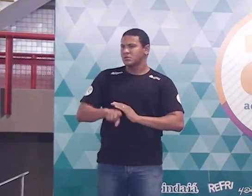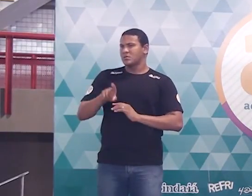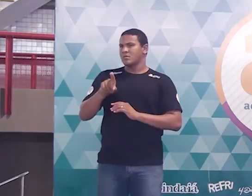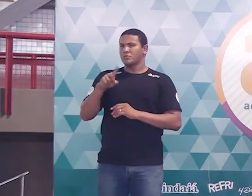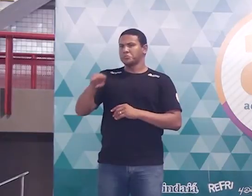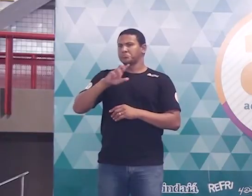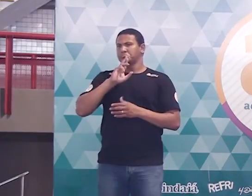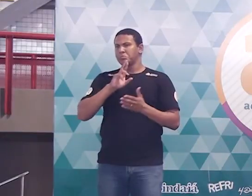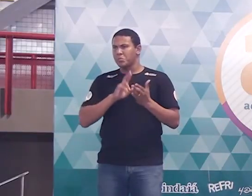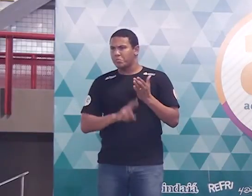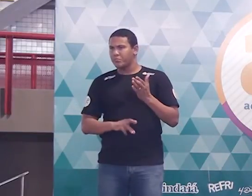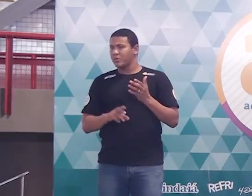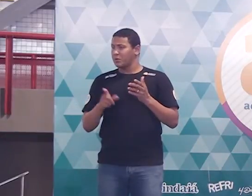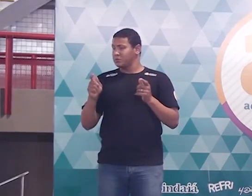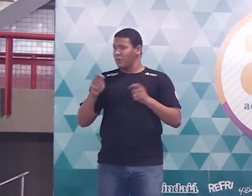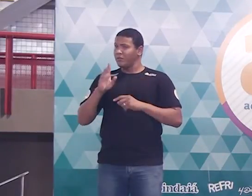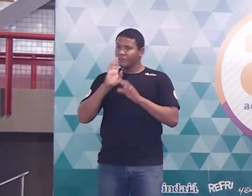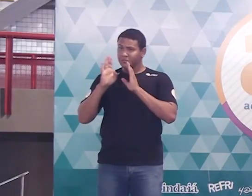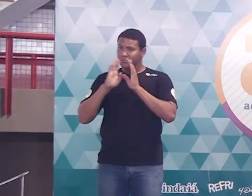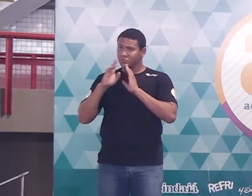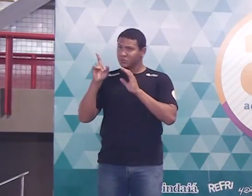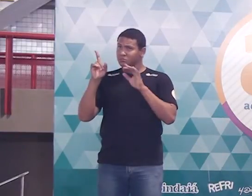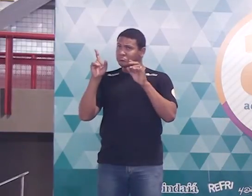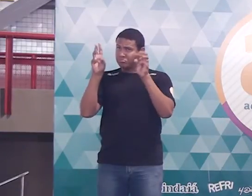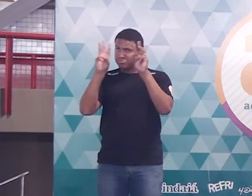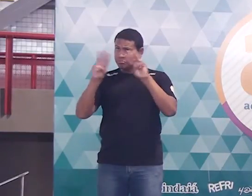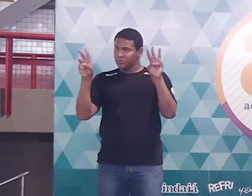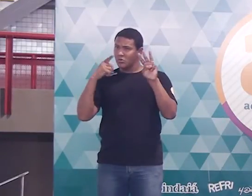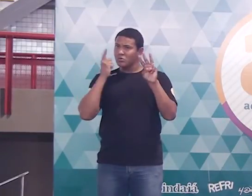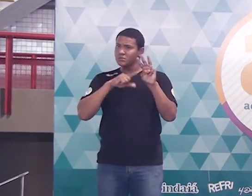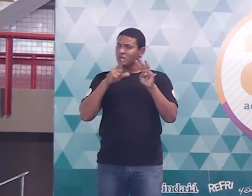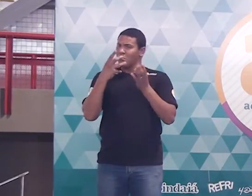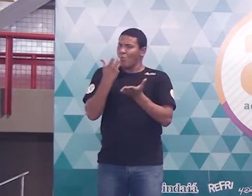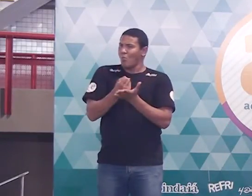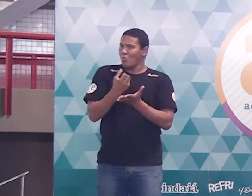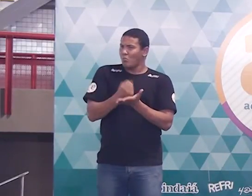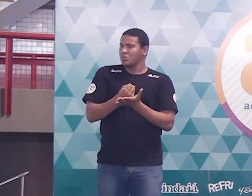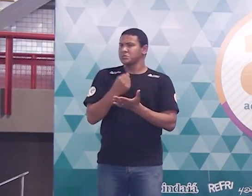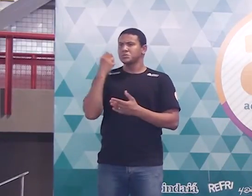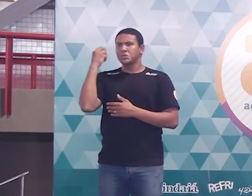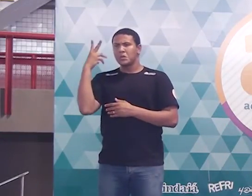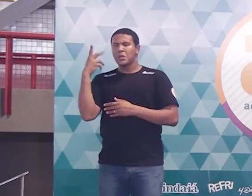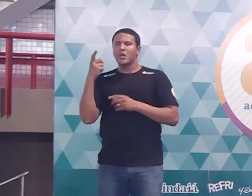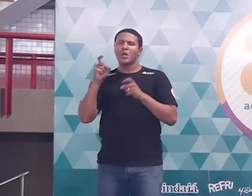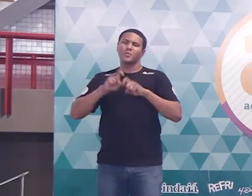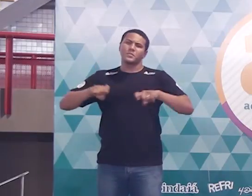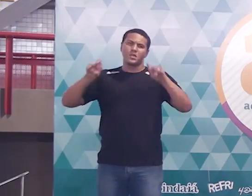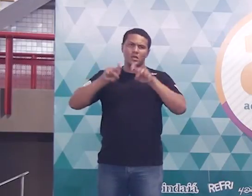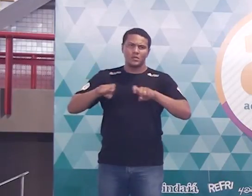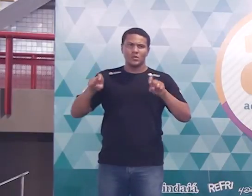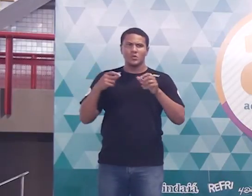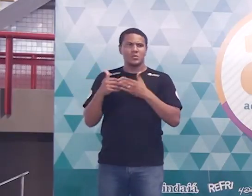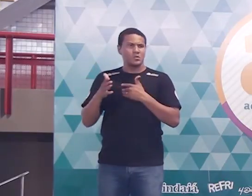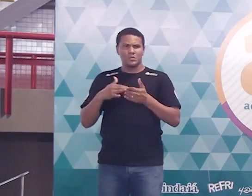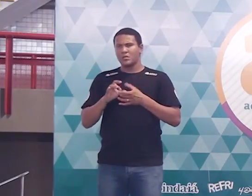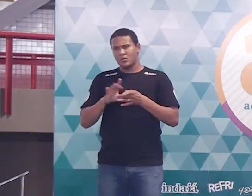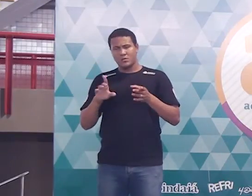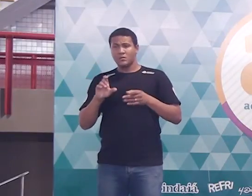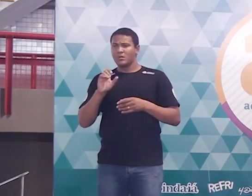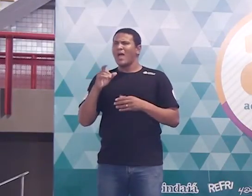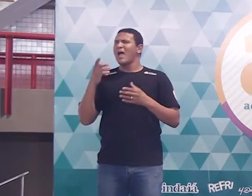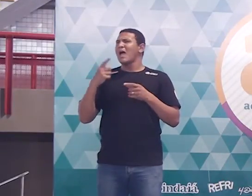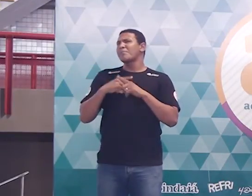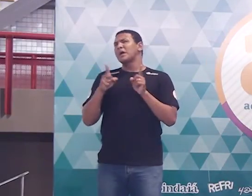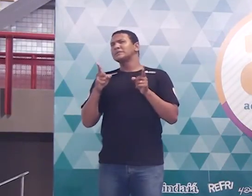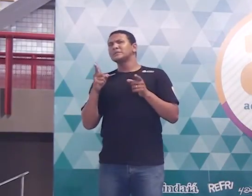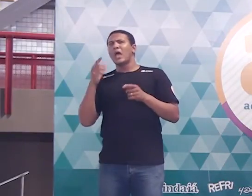você fazer o download pelo próprio Facebook. Aí você pode baixar no seu celular, você pode baixar no seu computador. Lázaro, eu não posso assistir